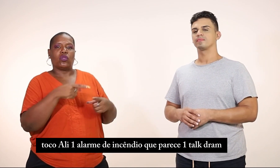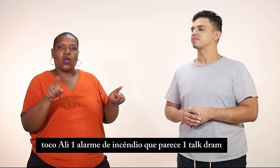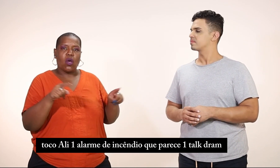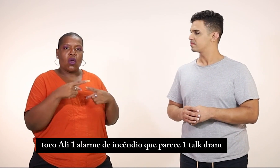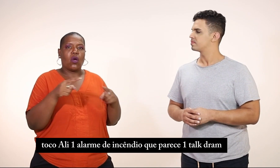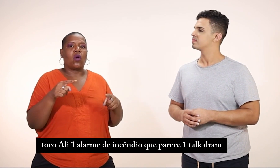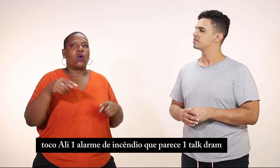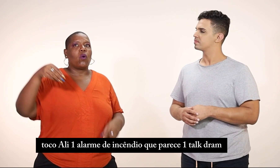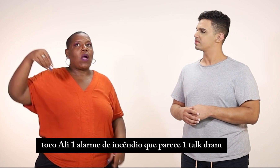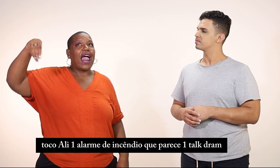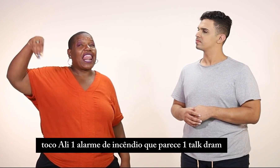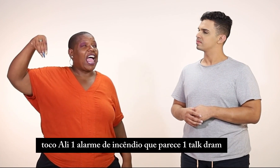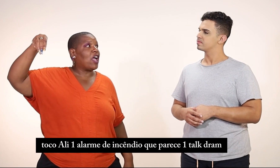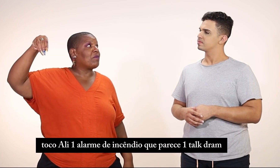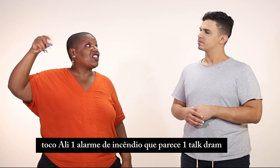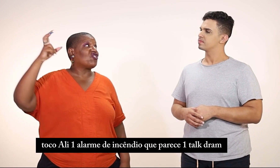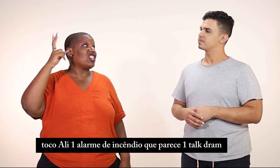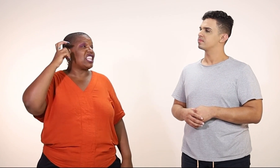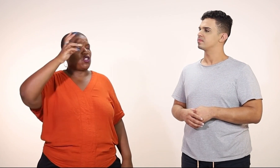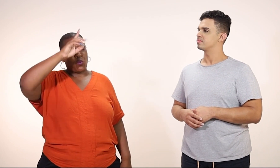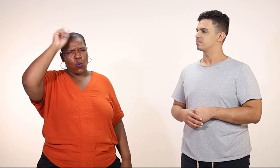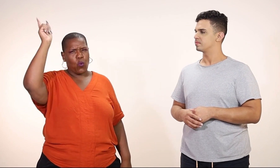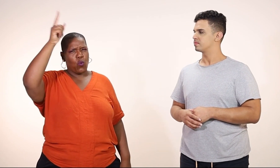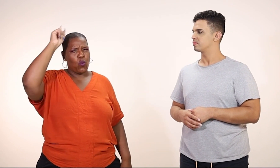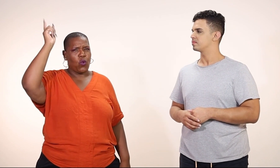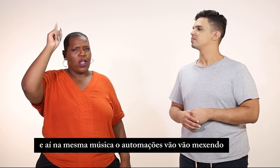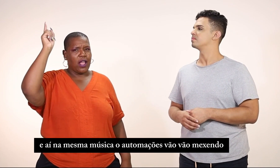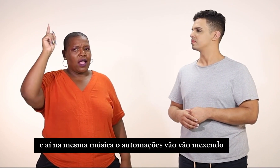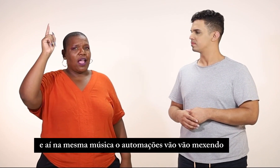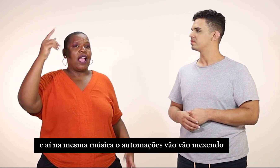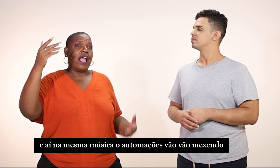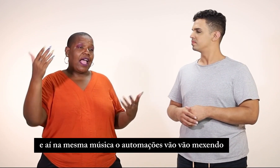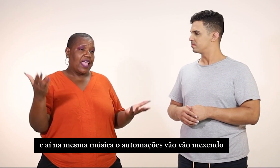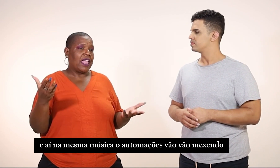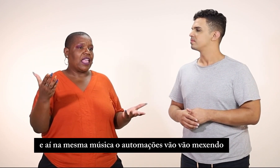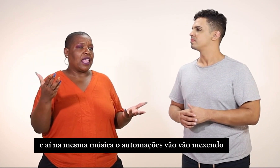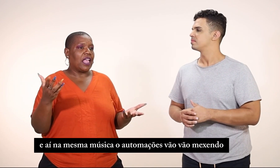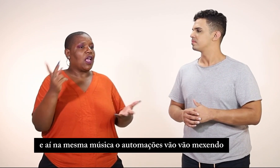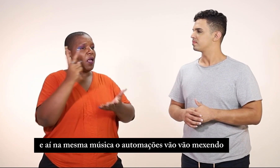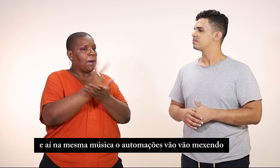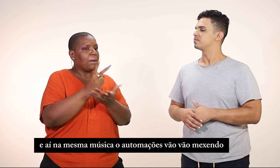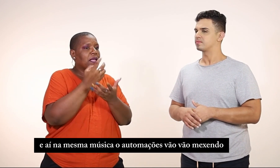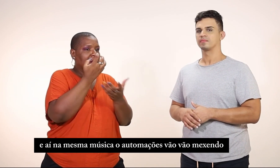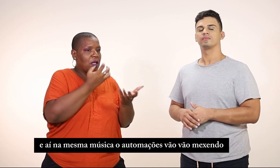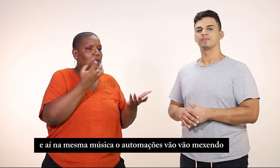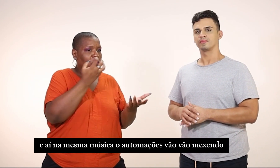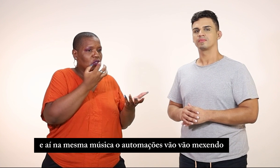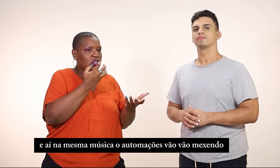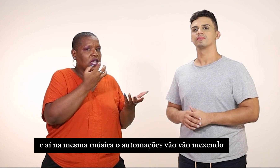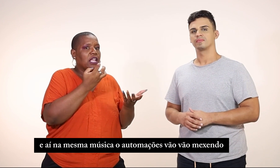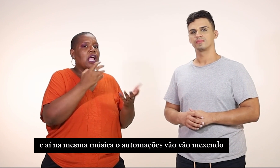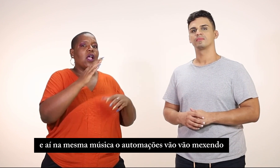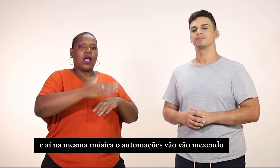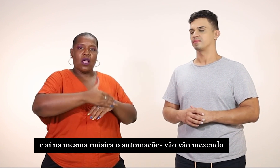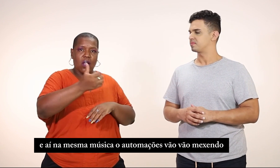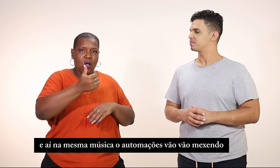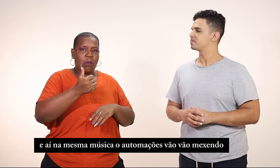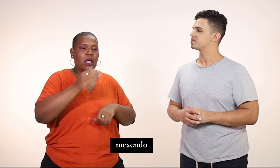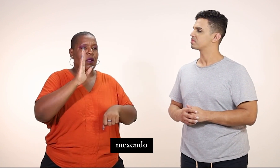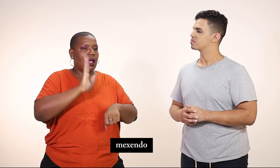de incêndio que parece um talk drum. E aí, na mesma música, automações vão mexendo,